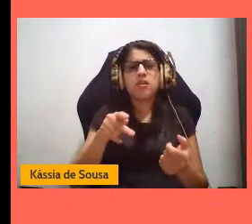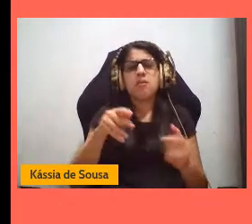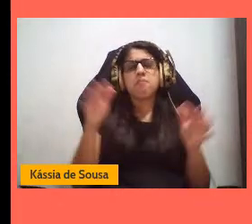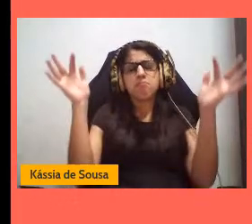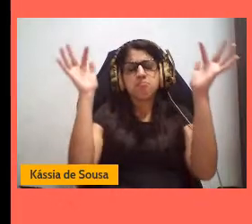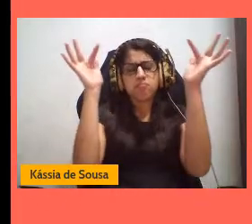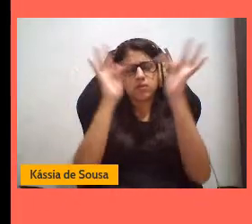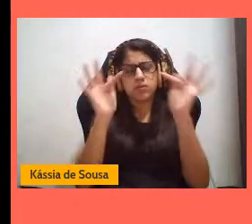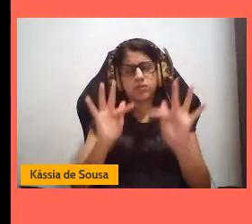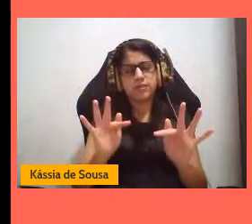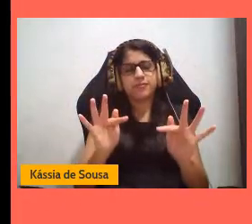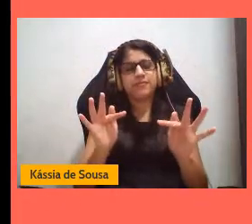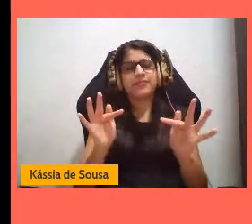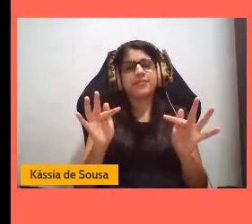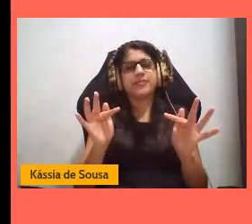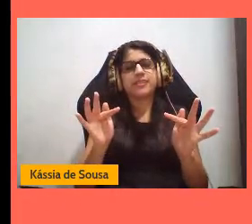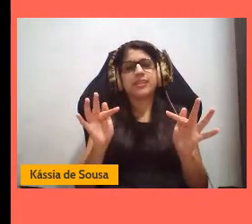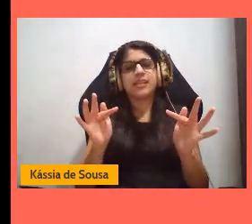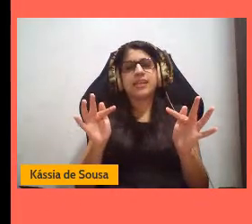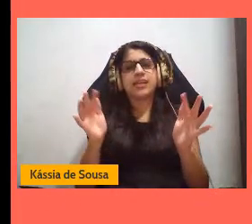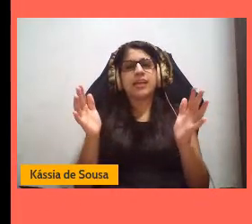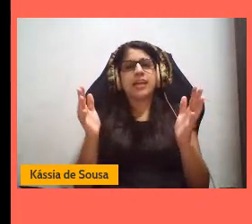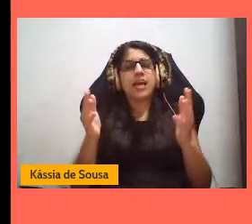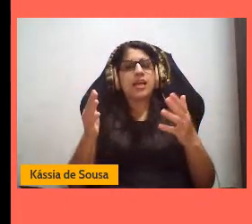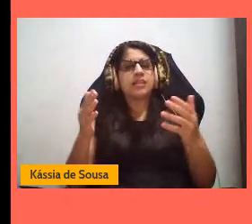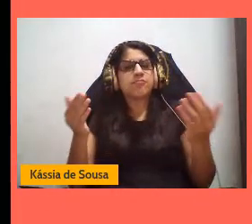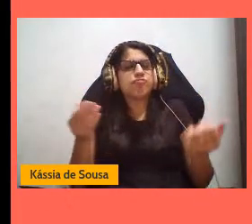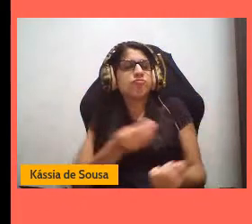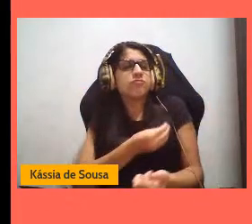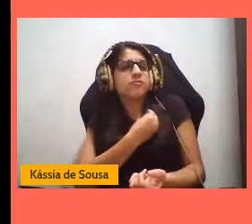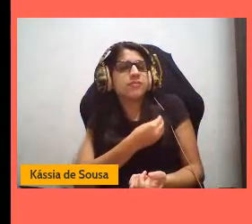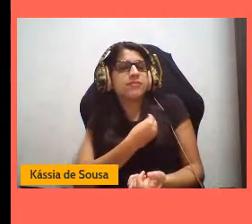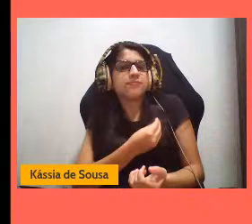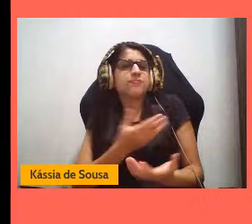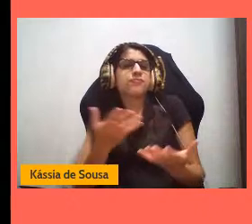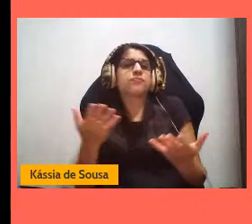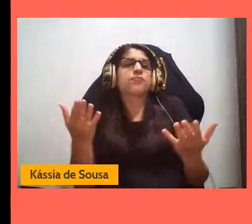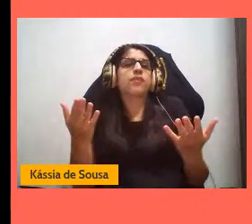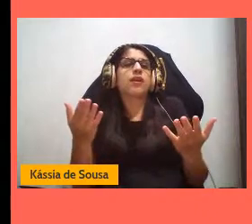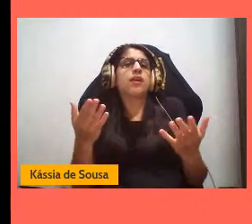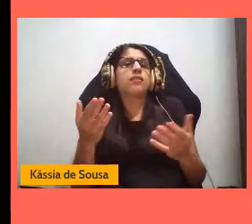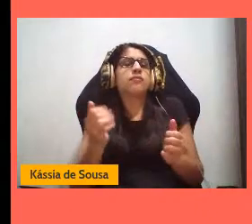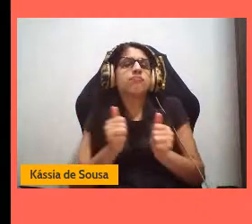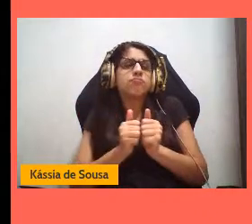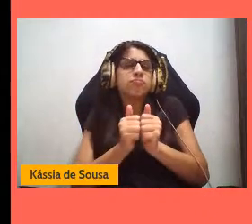feliz de ter estado, né, durante esse trabalho